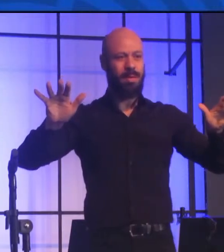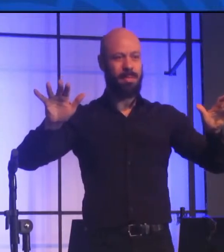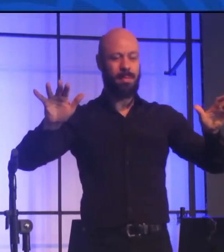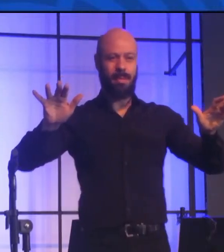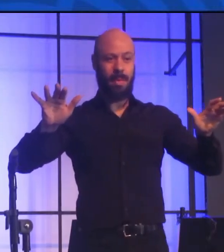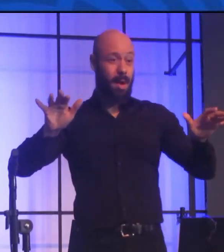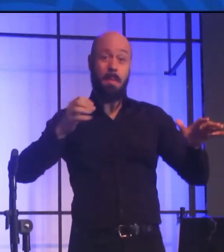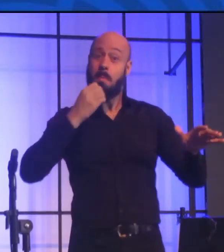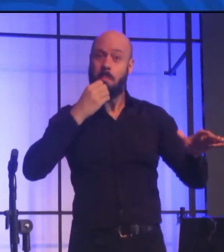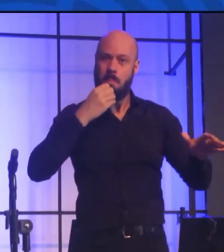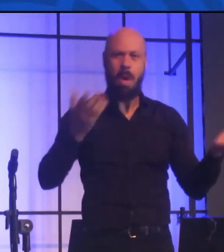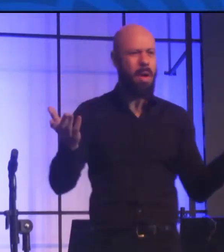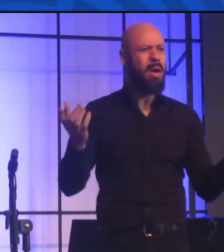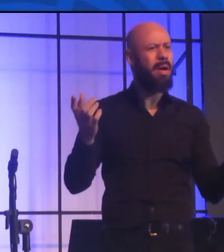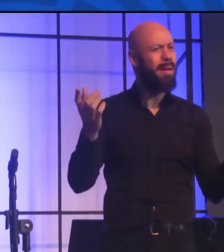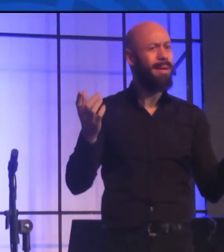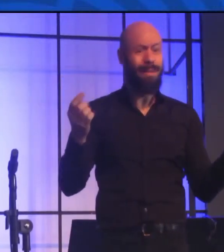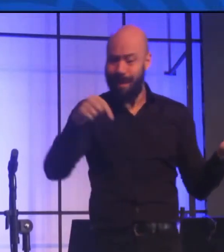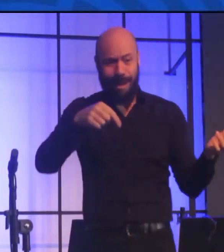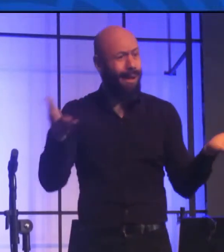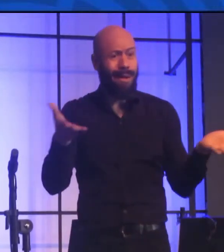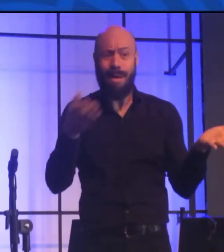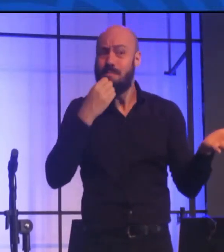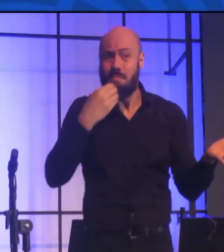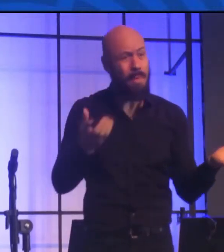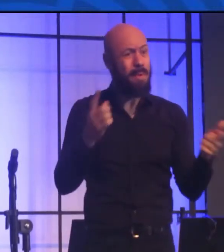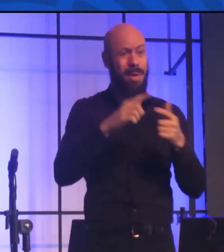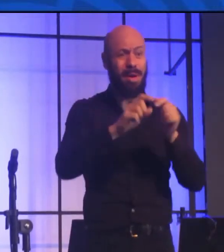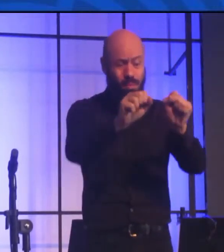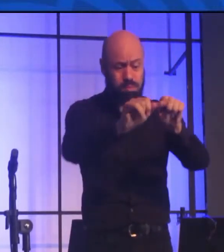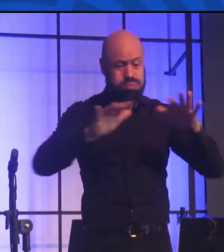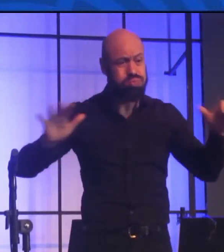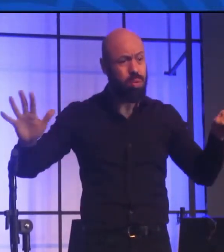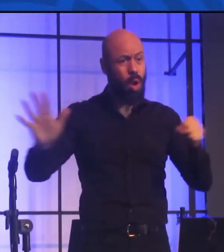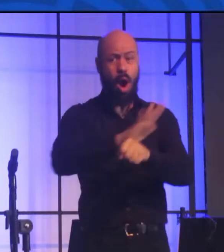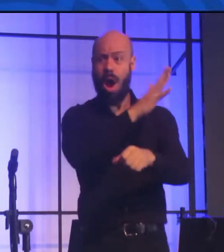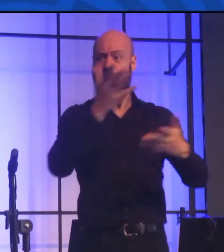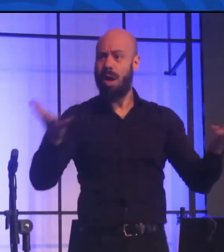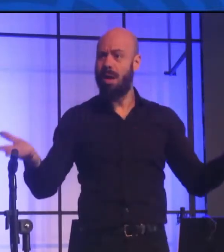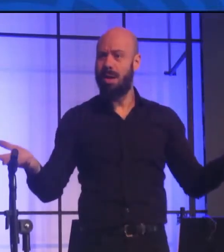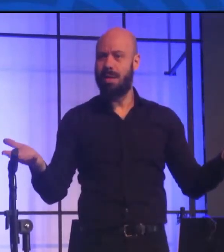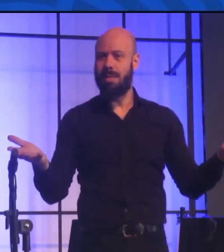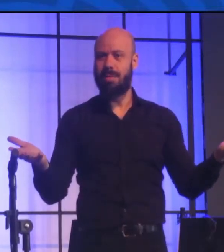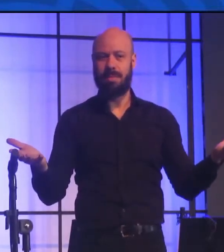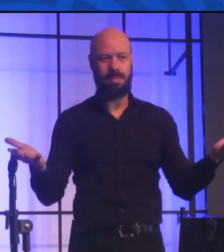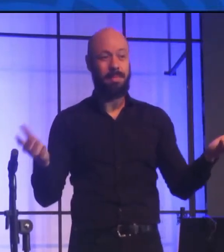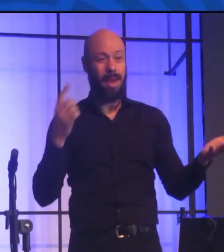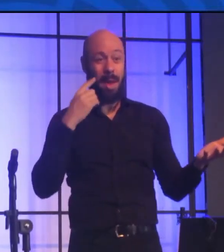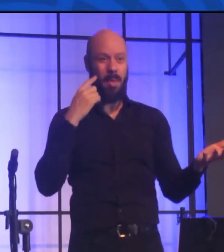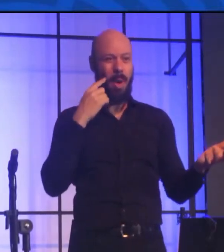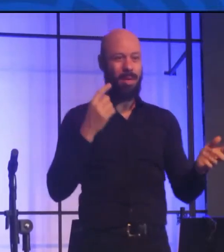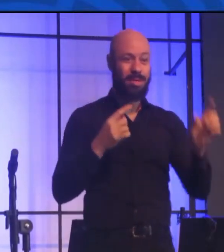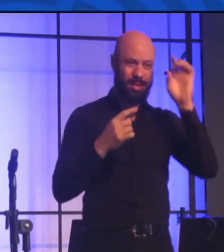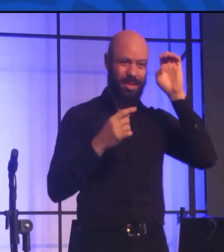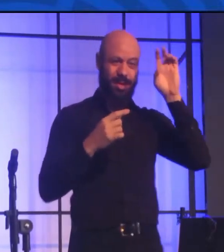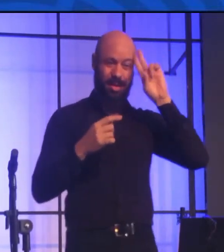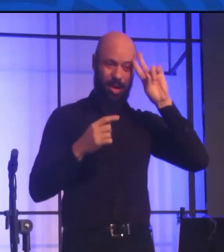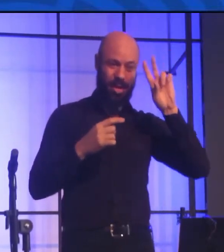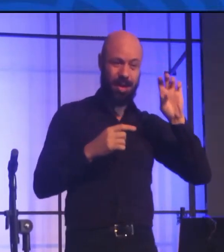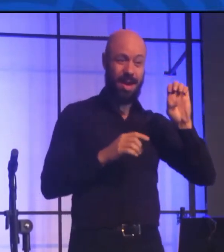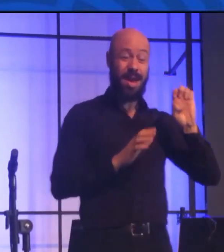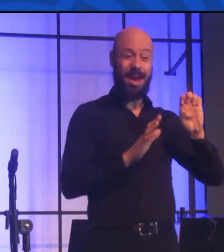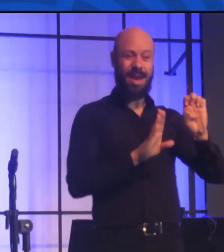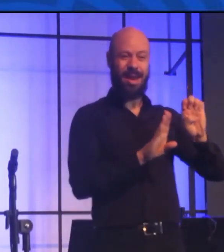jeito. Mas não foi isso que eles fizeram. Eles não disseram: olha, essa igreja está muito apertada, está muito complicada,